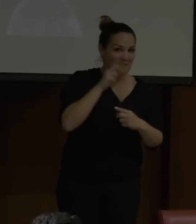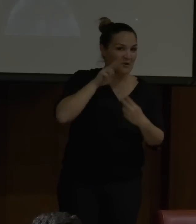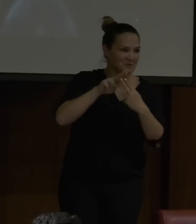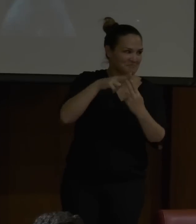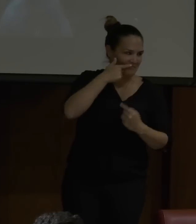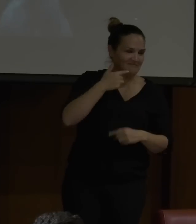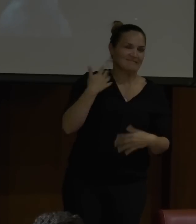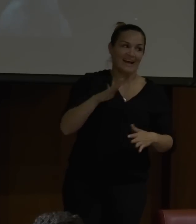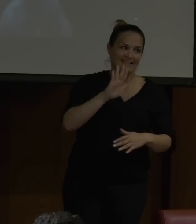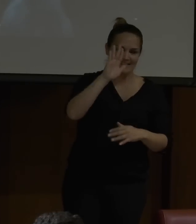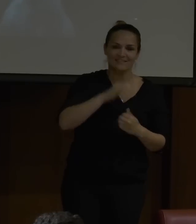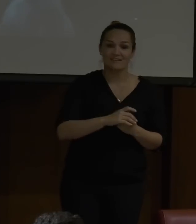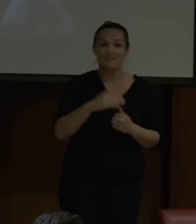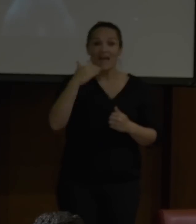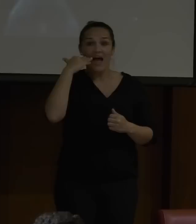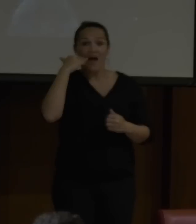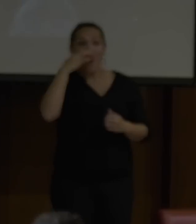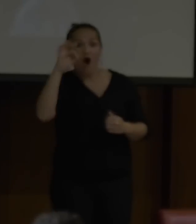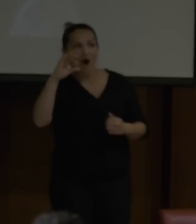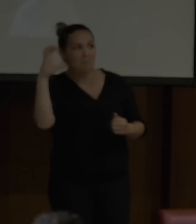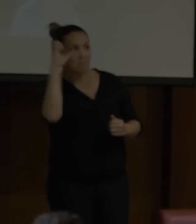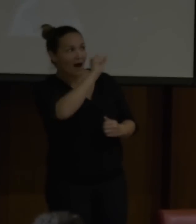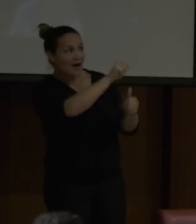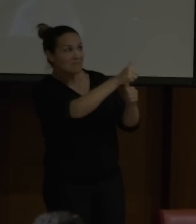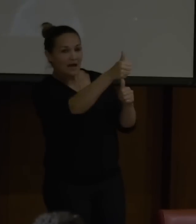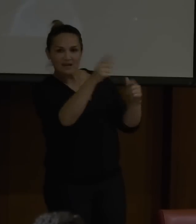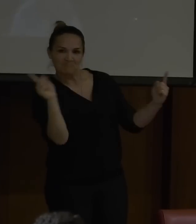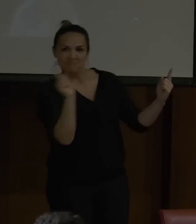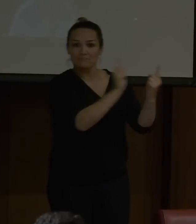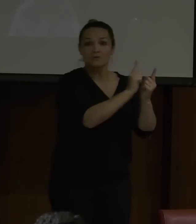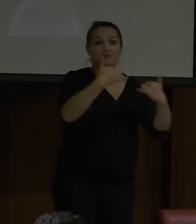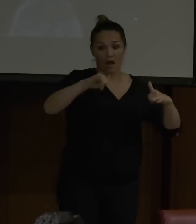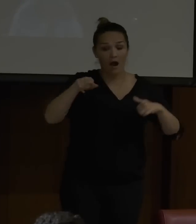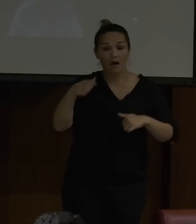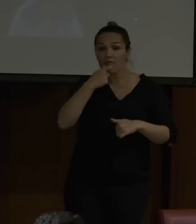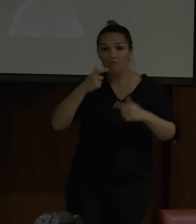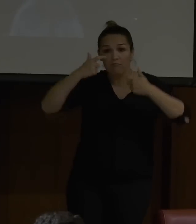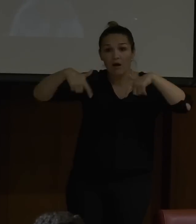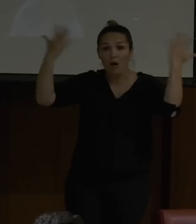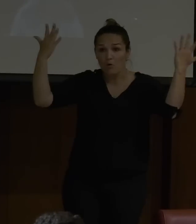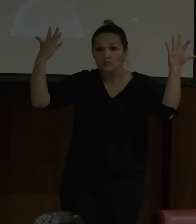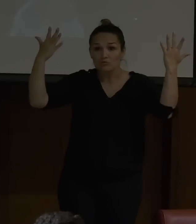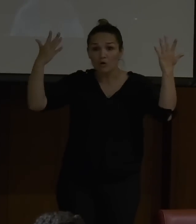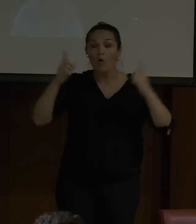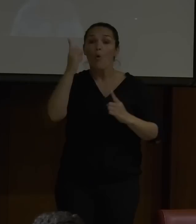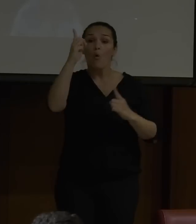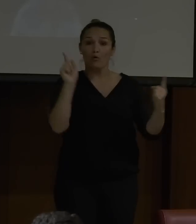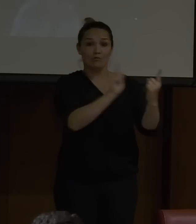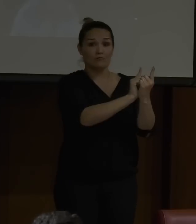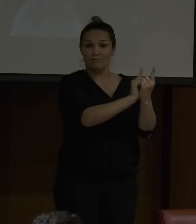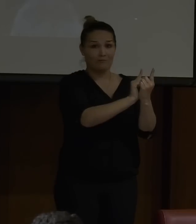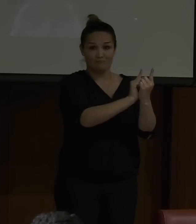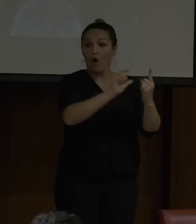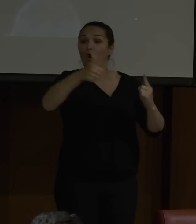poco. Corrió en su búsqueda. Ya era un cantante reconocido en toda la provincia, pero no era el único que la pretendía. Hasta el